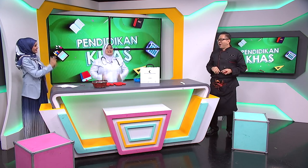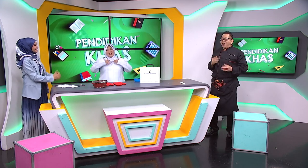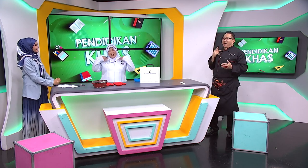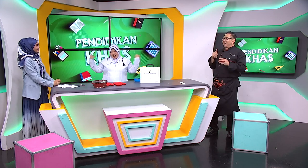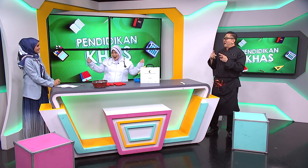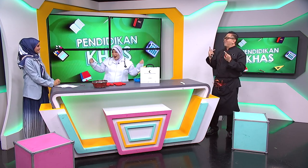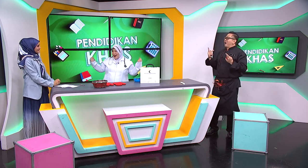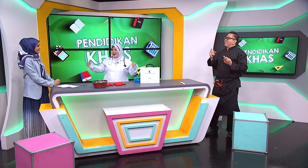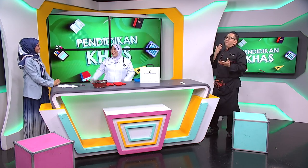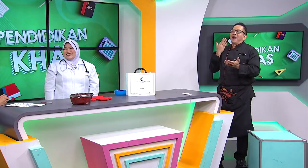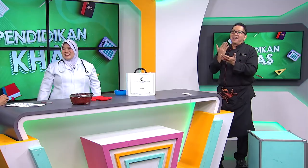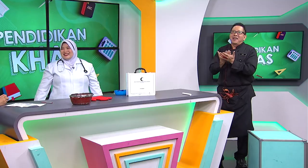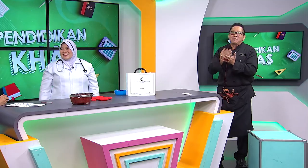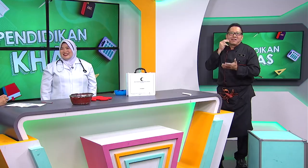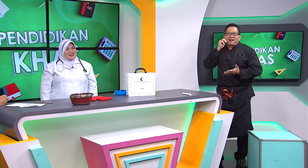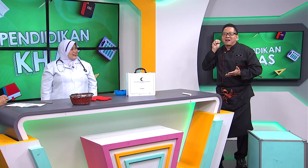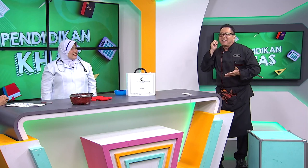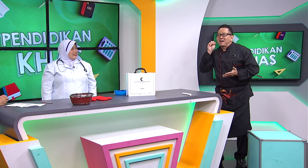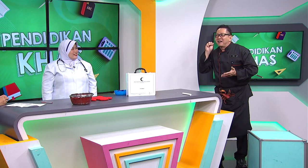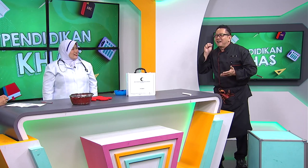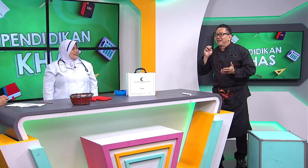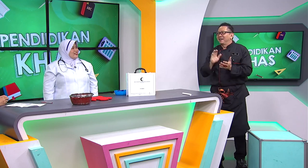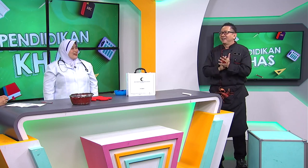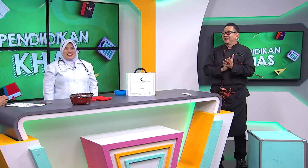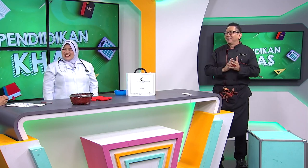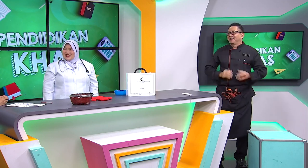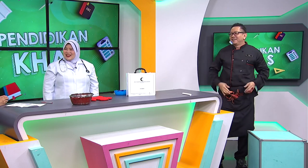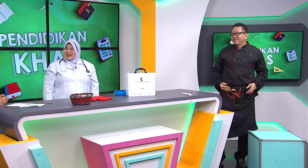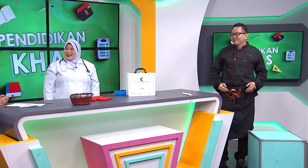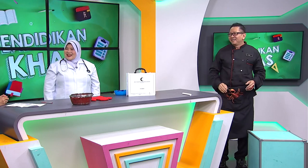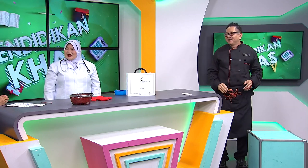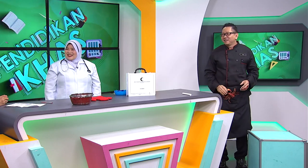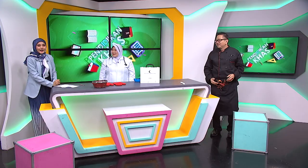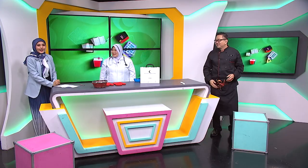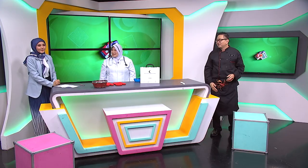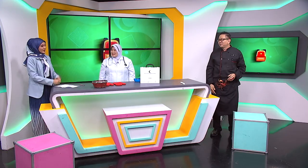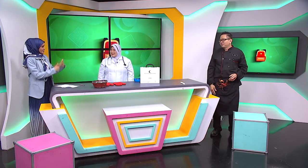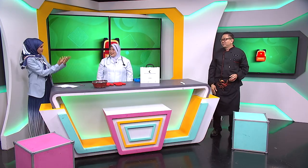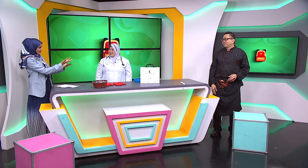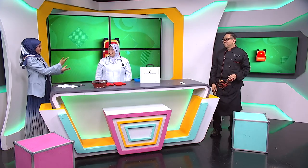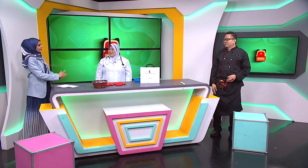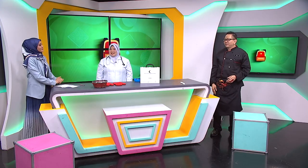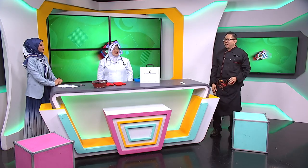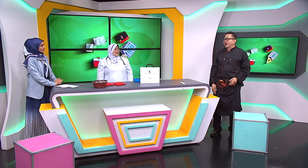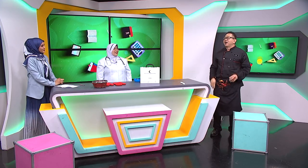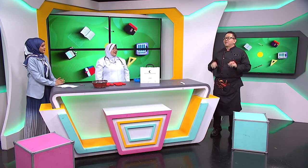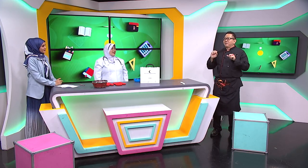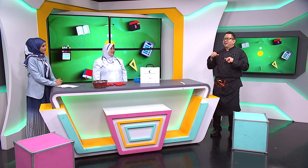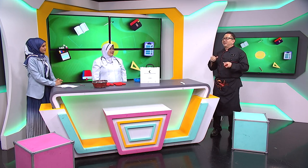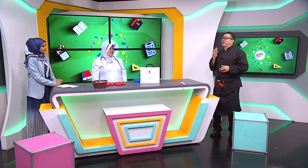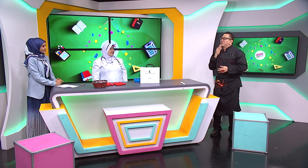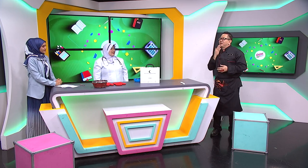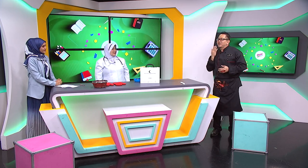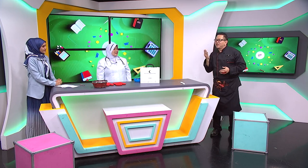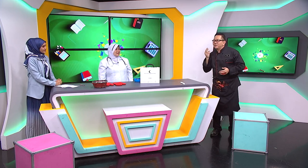khabar? Sihat. Khabar baik, Mira. Baik, khabar baik. Okey, Cikgu. Boleh Cikgu perkenalkan diri terlebih dahulu?